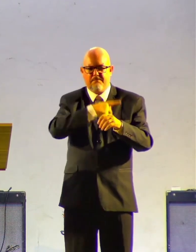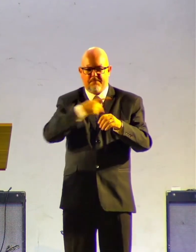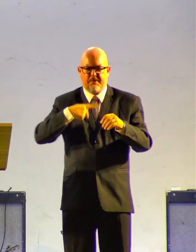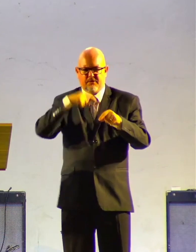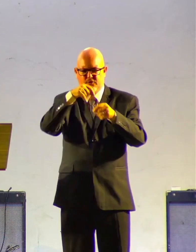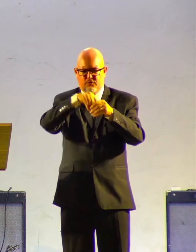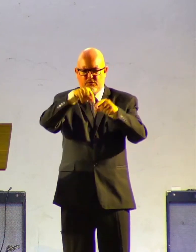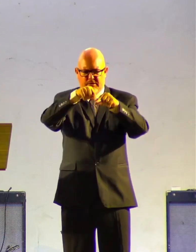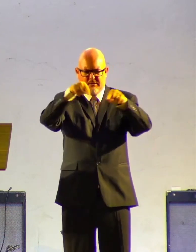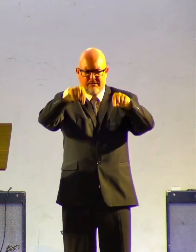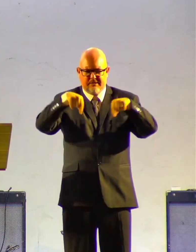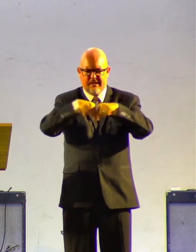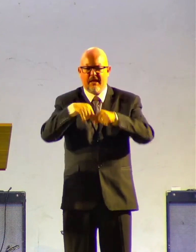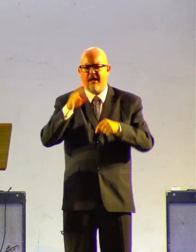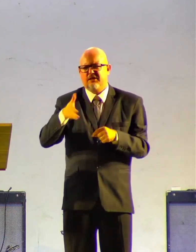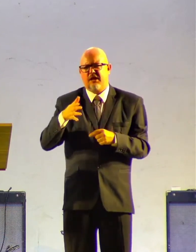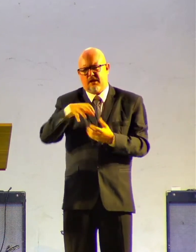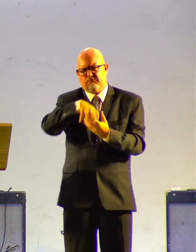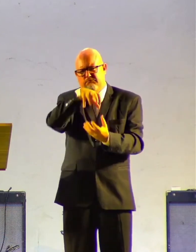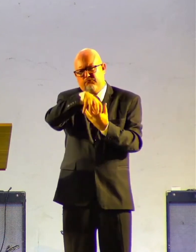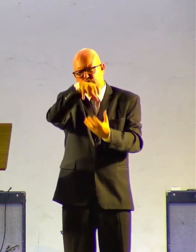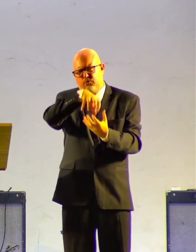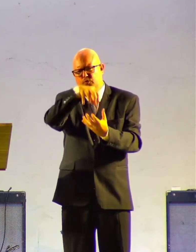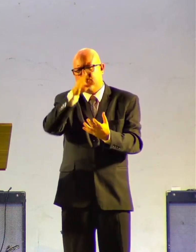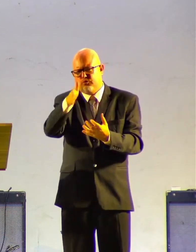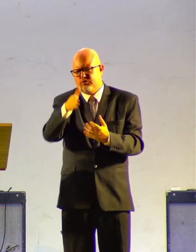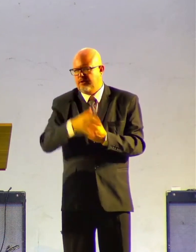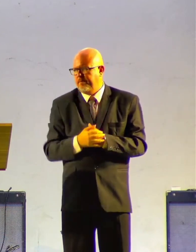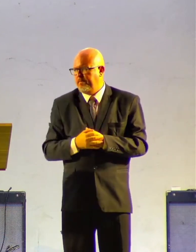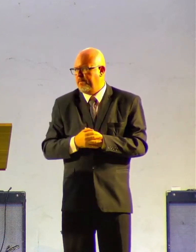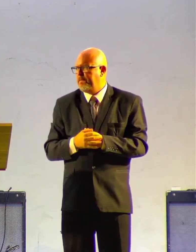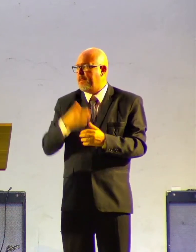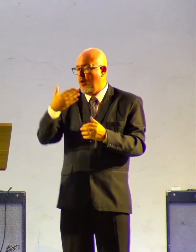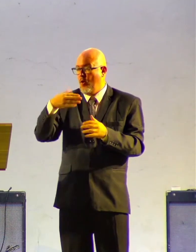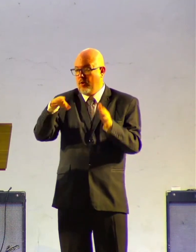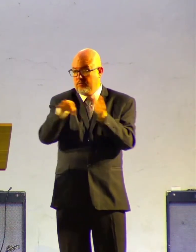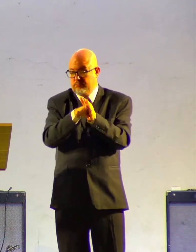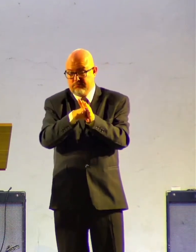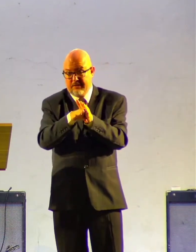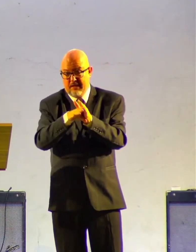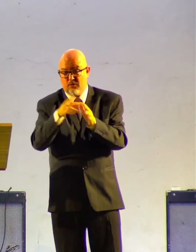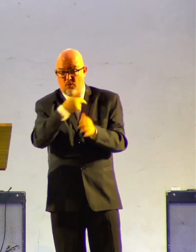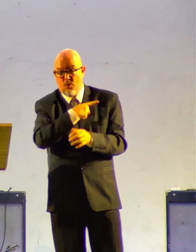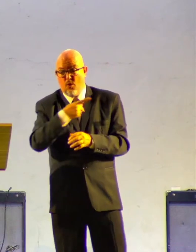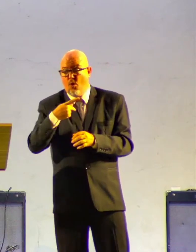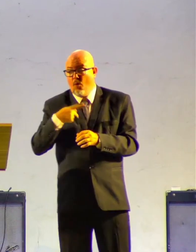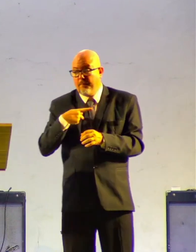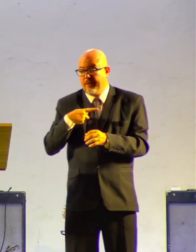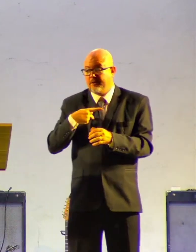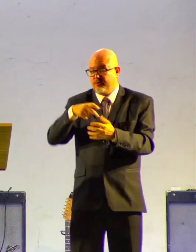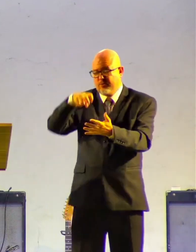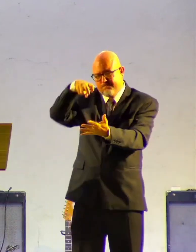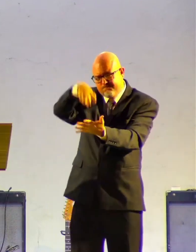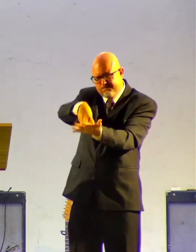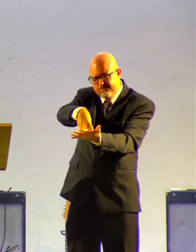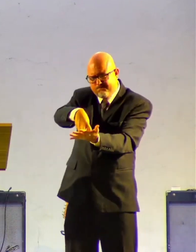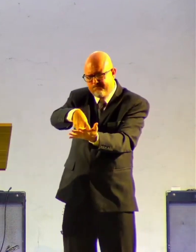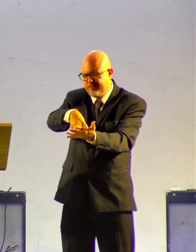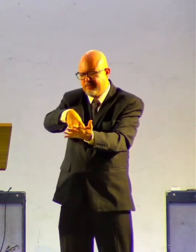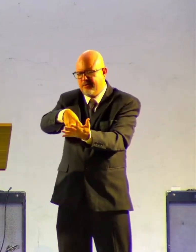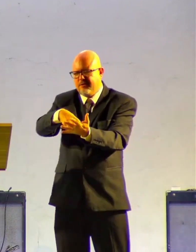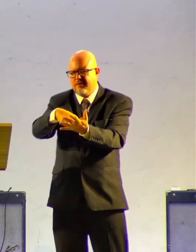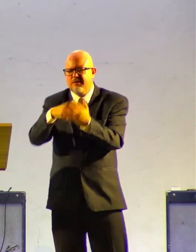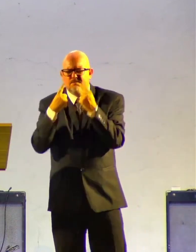pastor, um homem já idoso, e quando ele entra no gabinete, o seu pastor está prostrado, com o rosto no